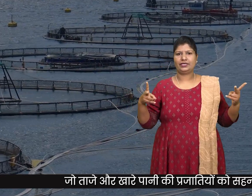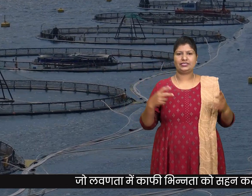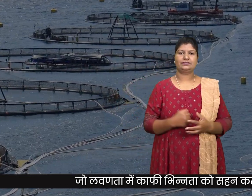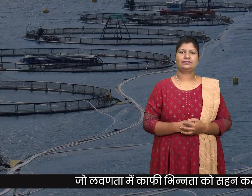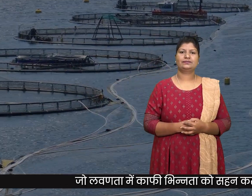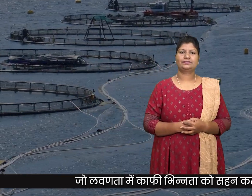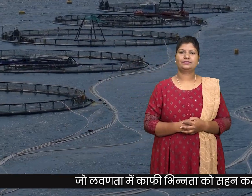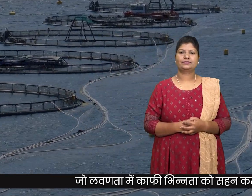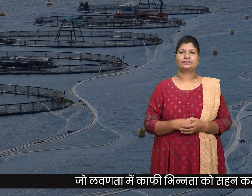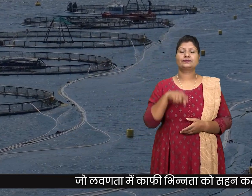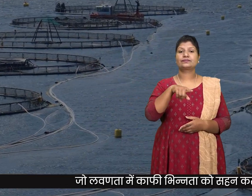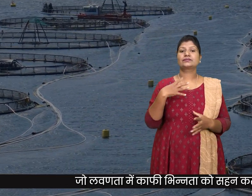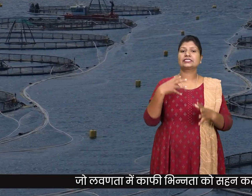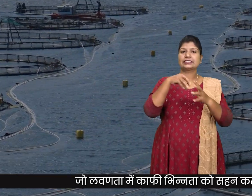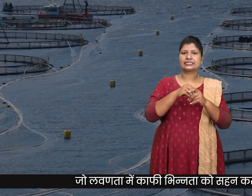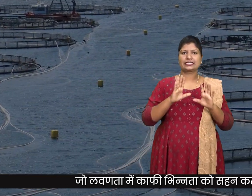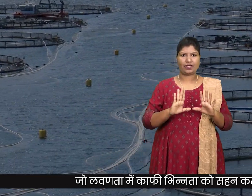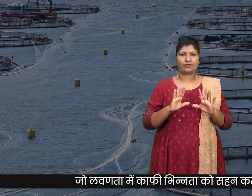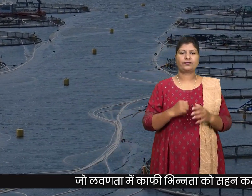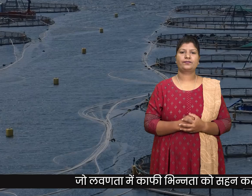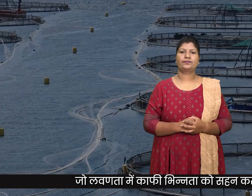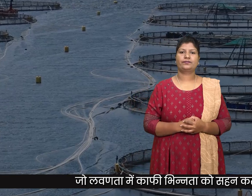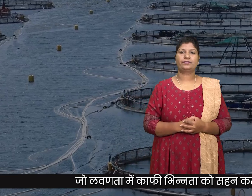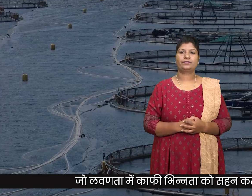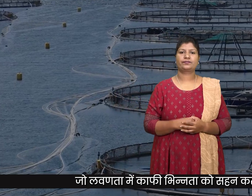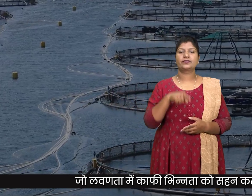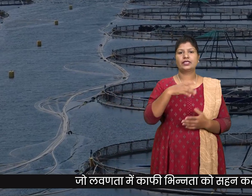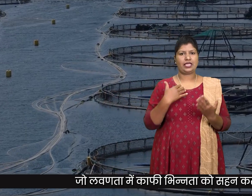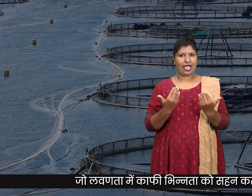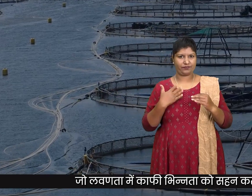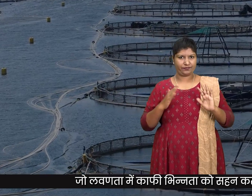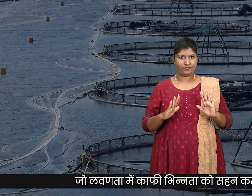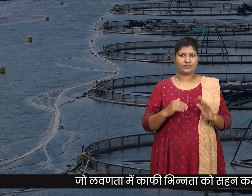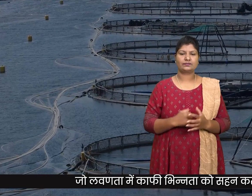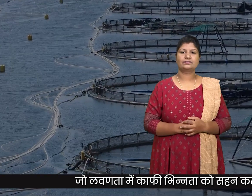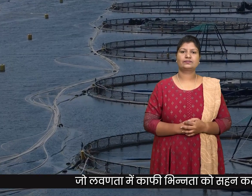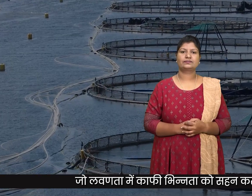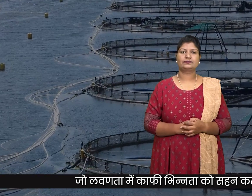जो लवणता में काफी भिन्नता को सहन कर सकता है।